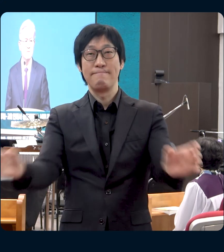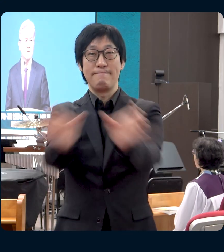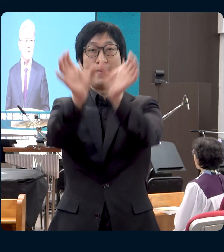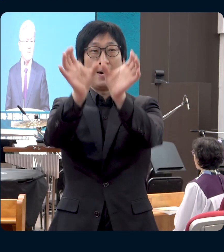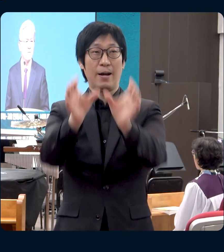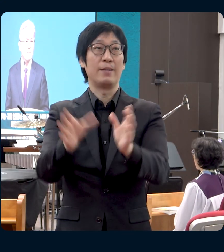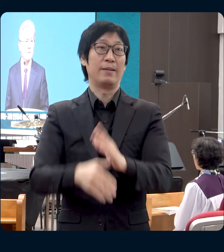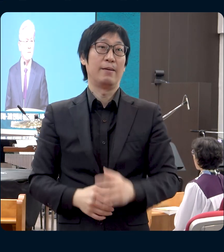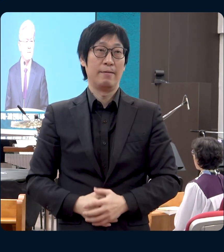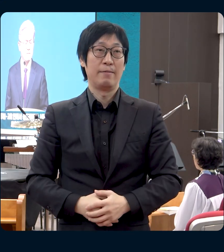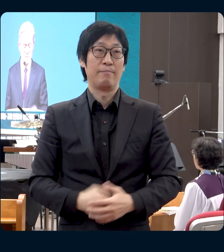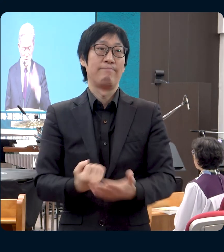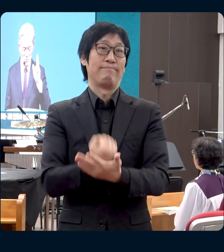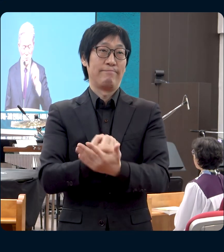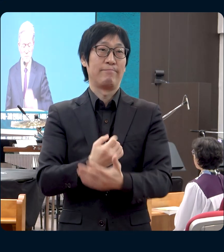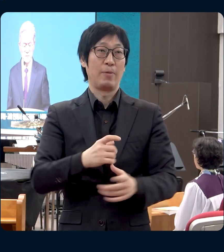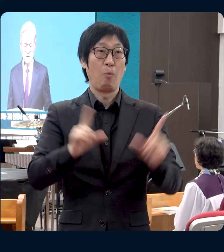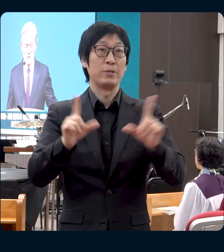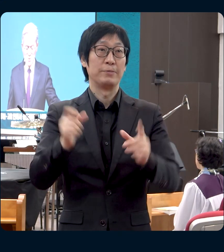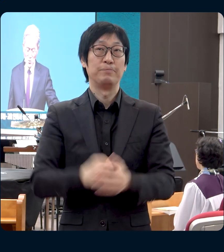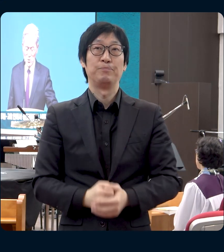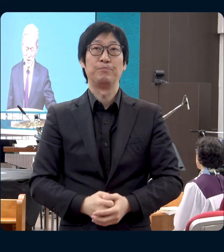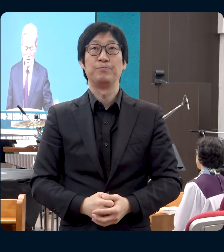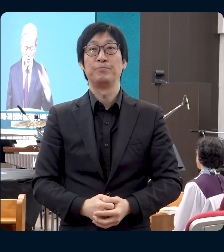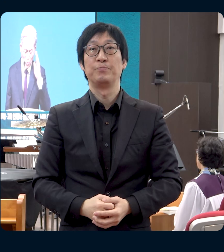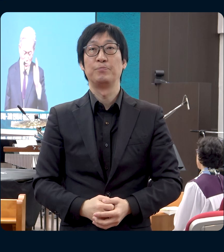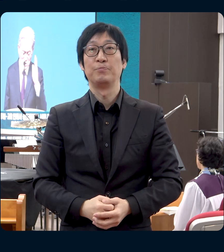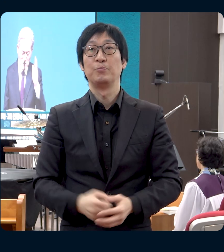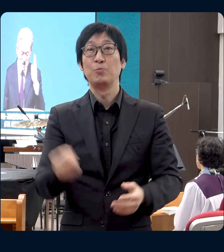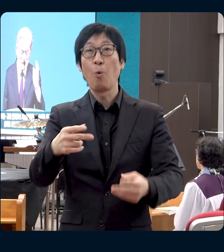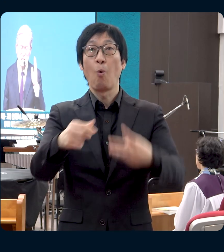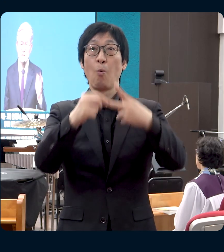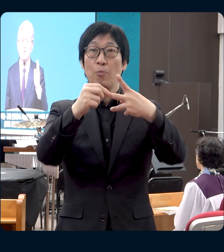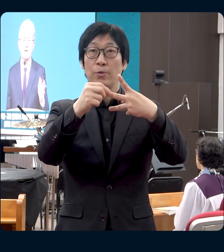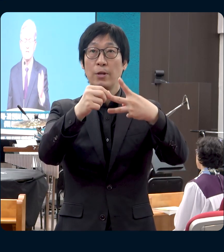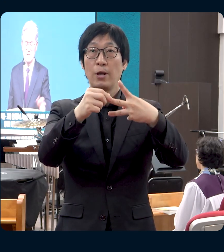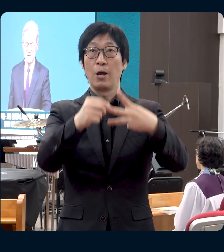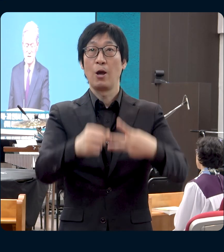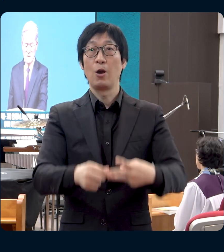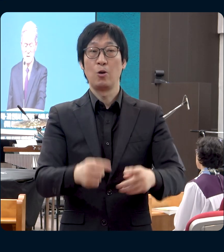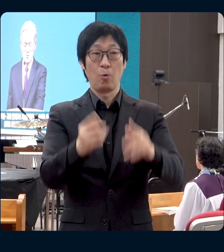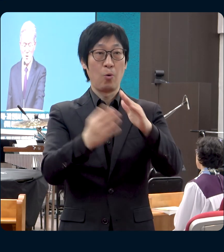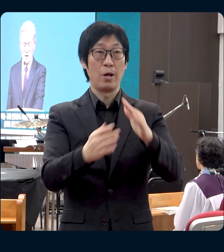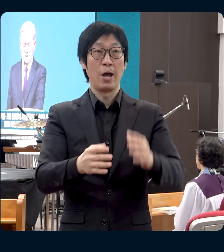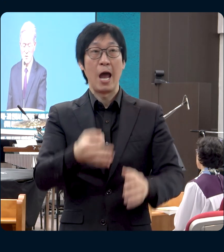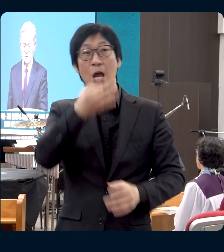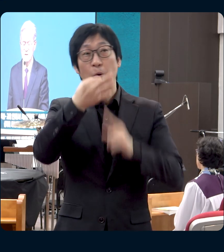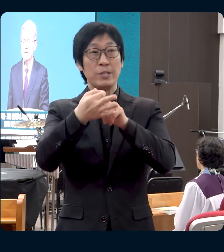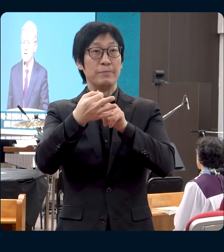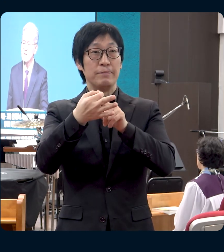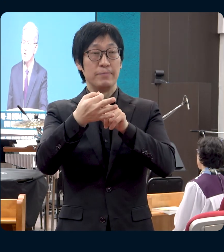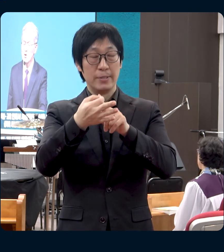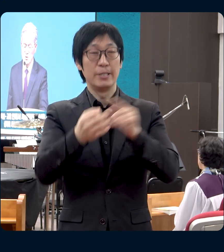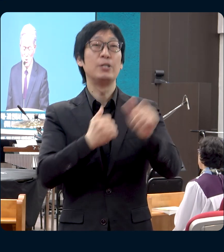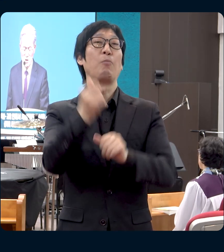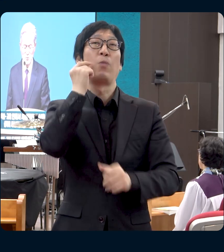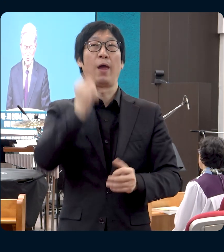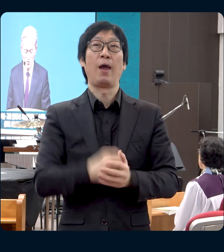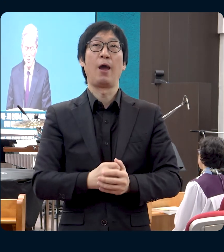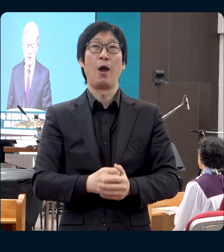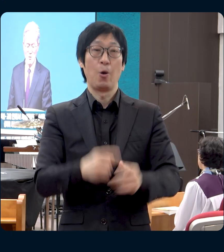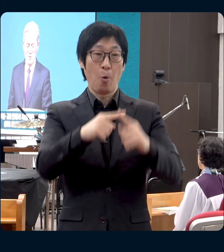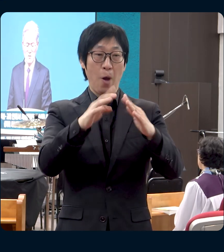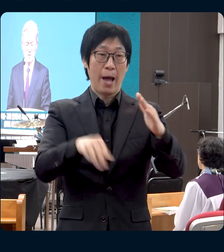정말 힘들다고. 그리고 성도들이 욕심을 이기지 못해서 교회 안에서 세상적인